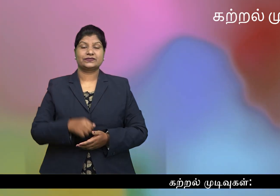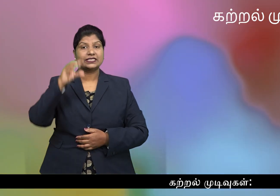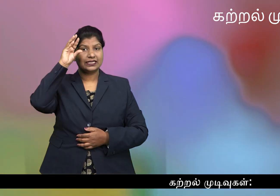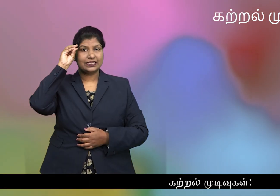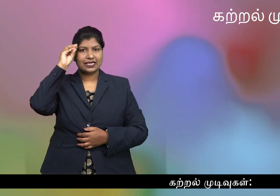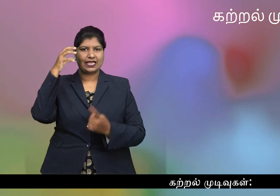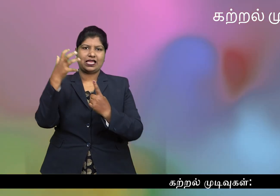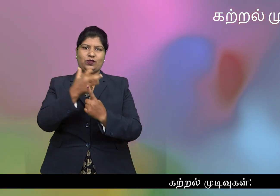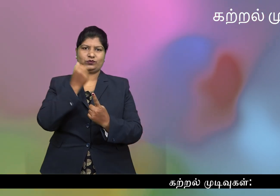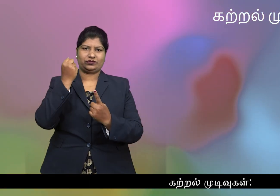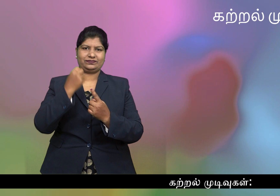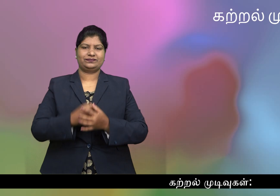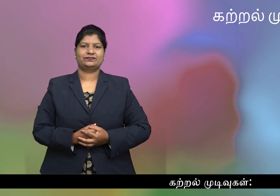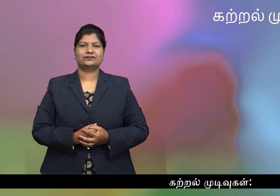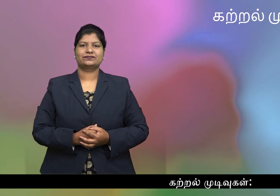கற்றுக்கொள்வீர்கள்.